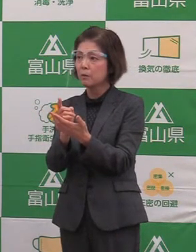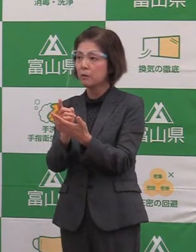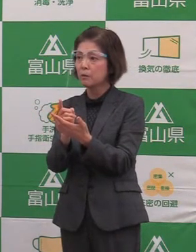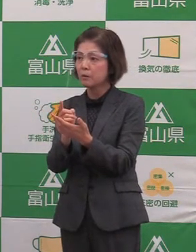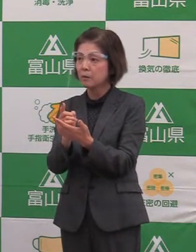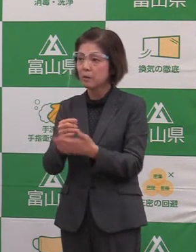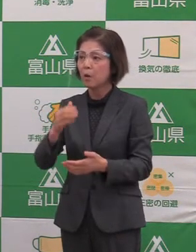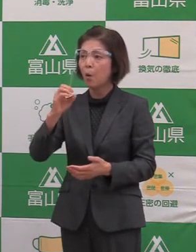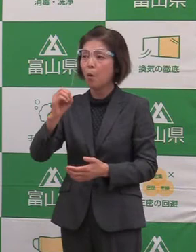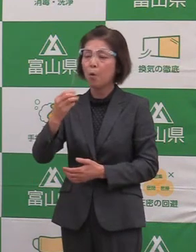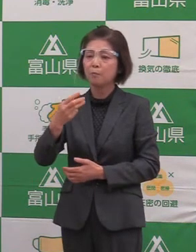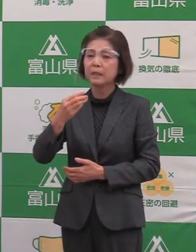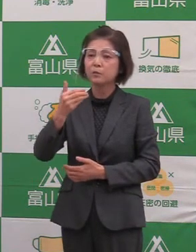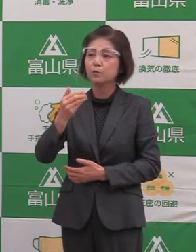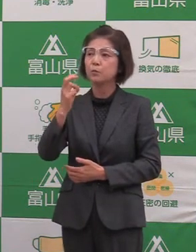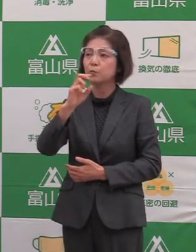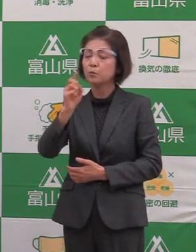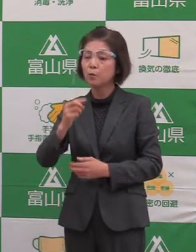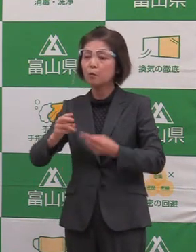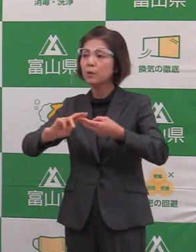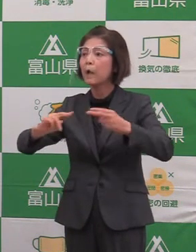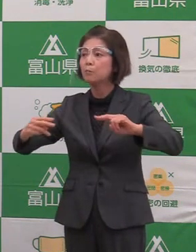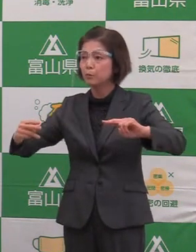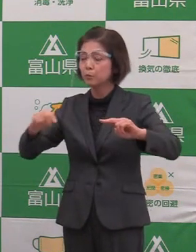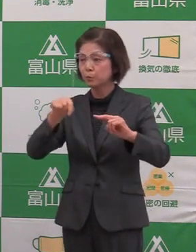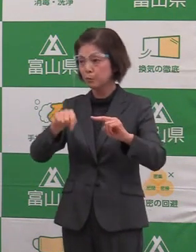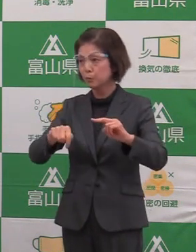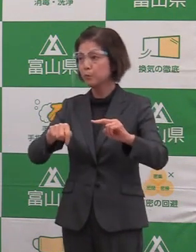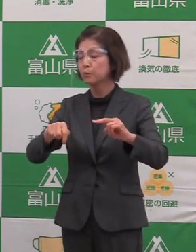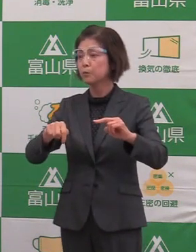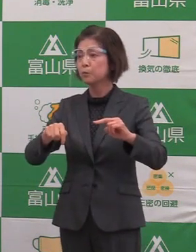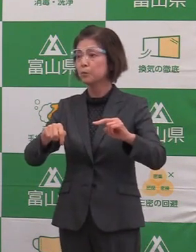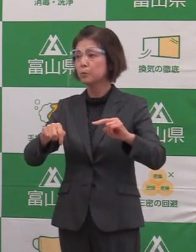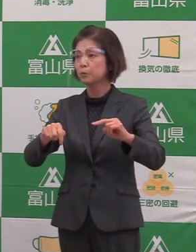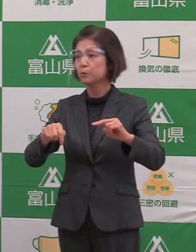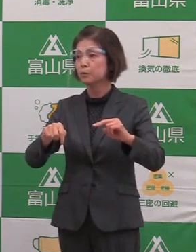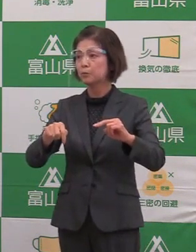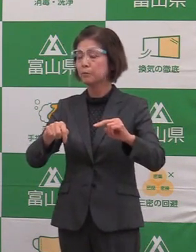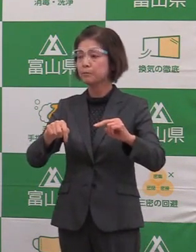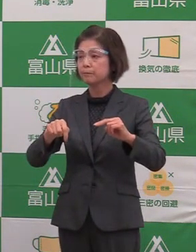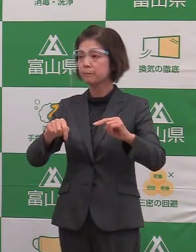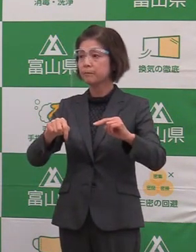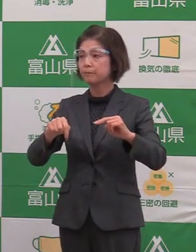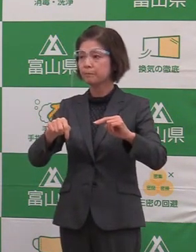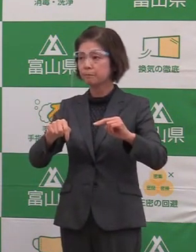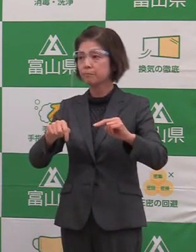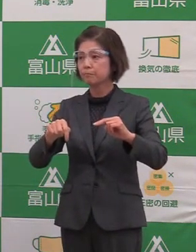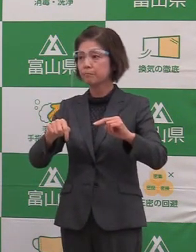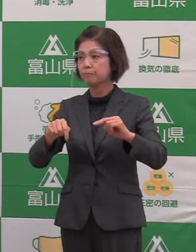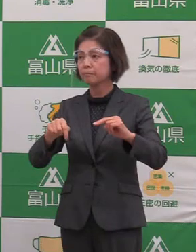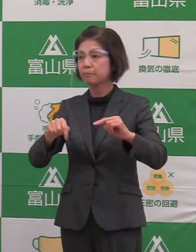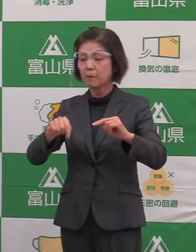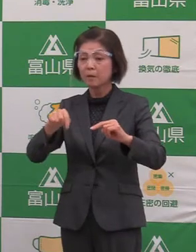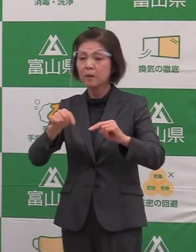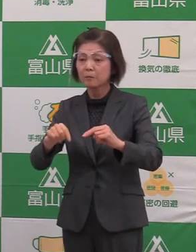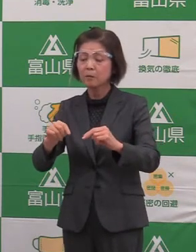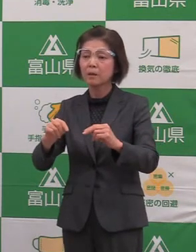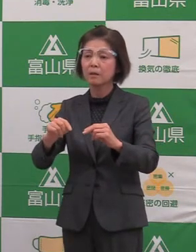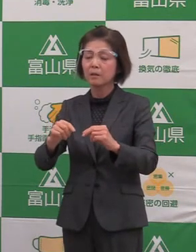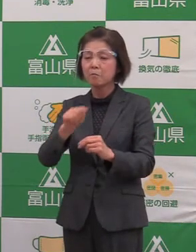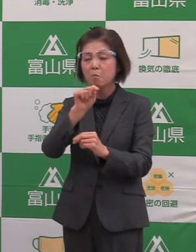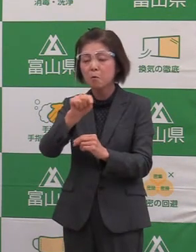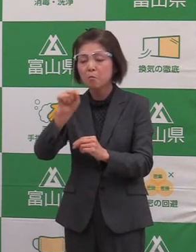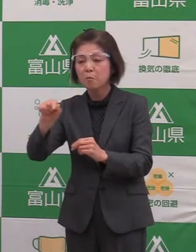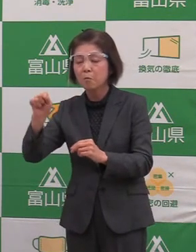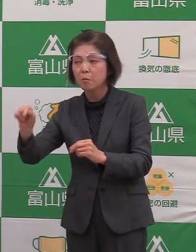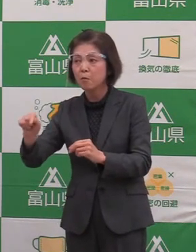ミクロン株っていうのがまさに今これから猛威を振るかもしれないというところで、緩和するというときに今からで